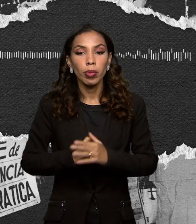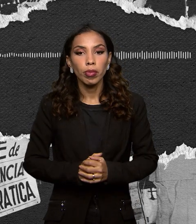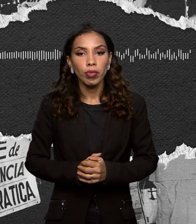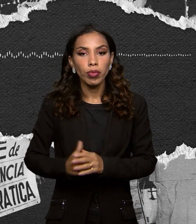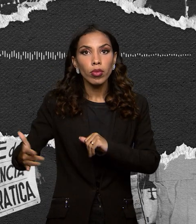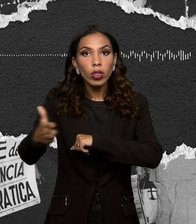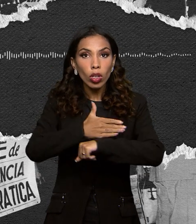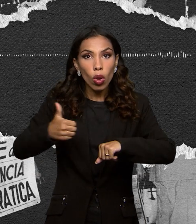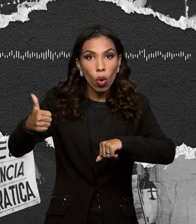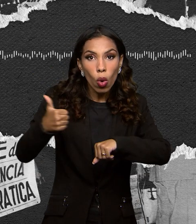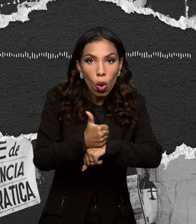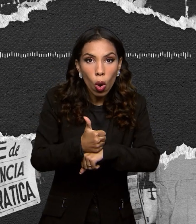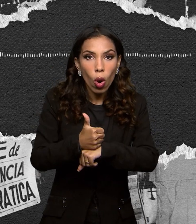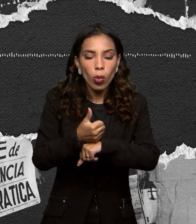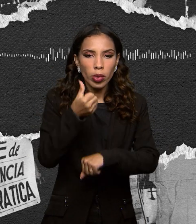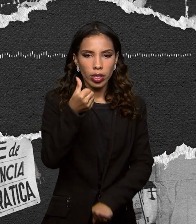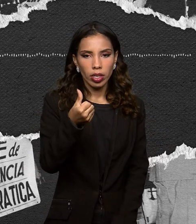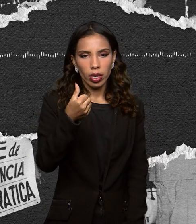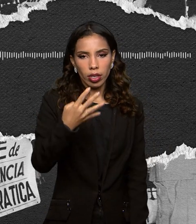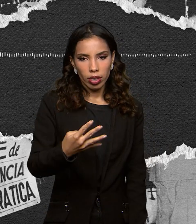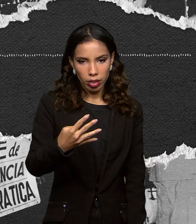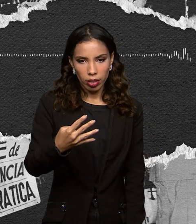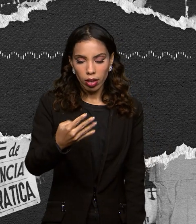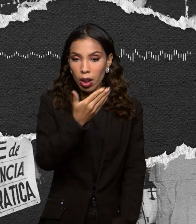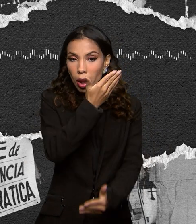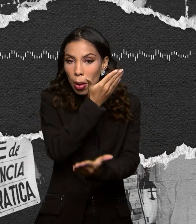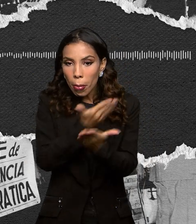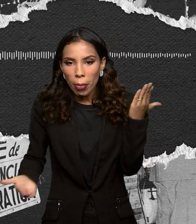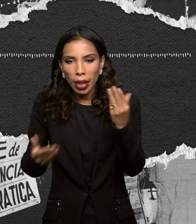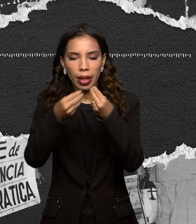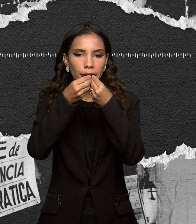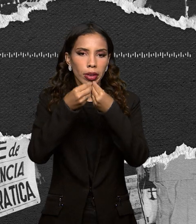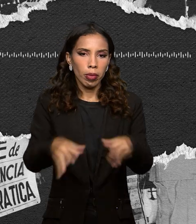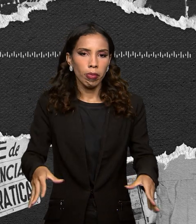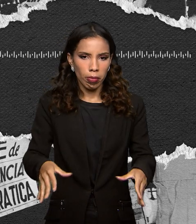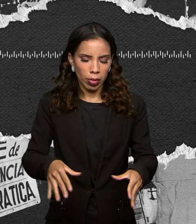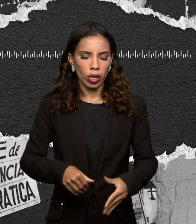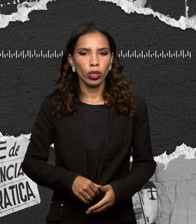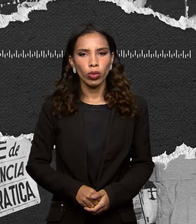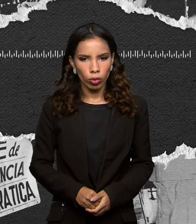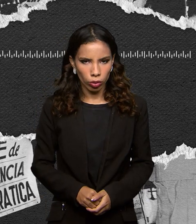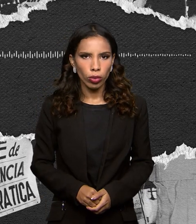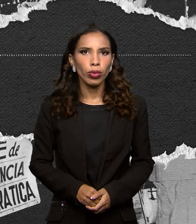Golpe de 64. Perdas e danos.